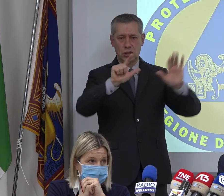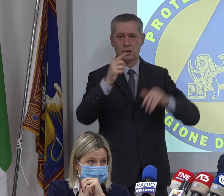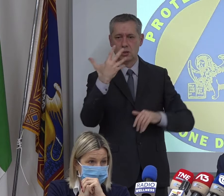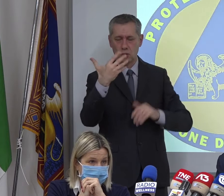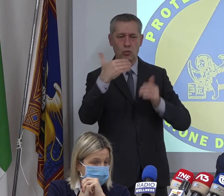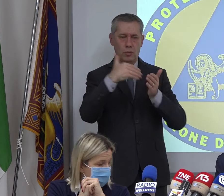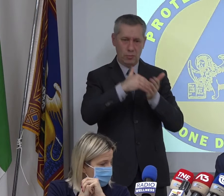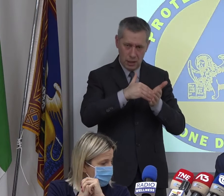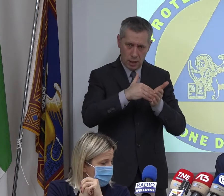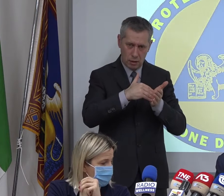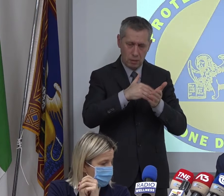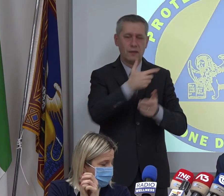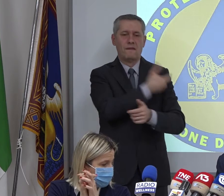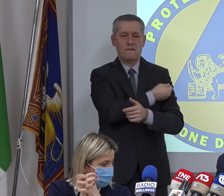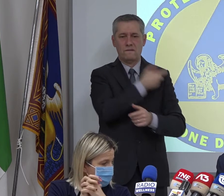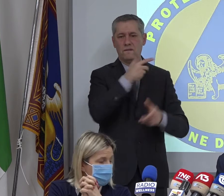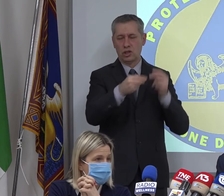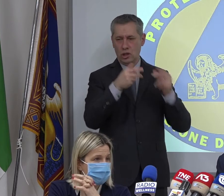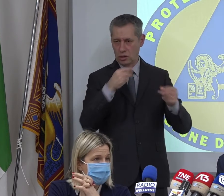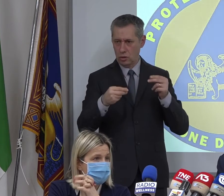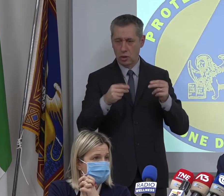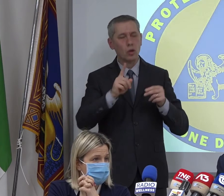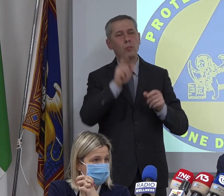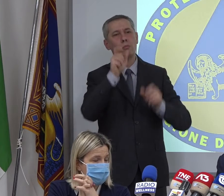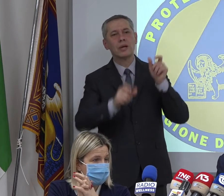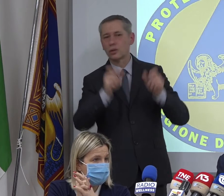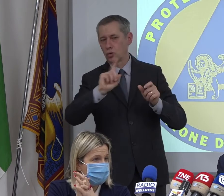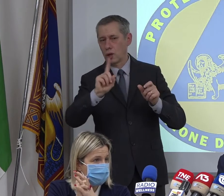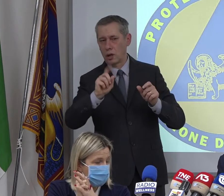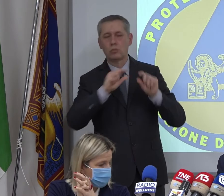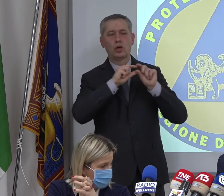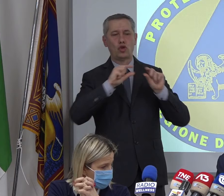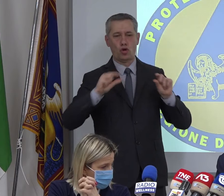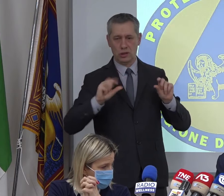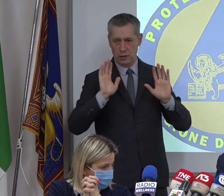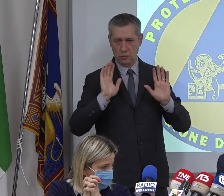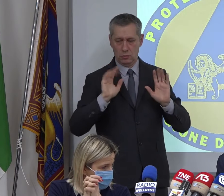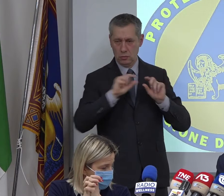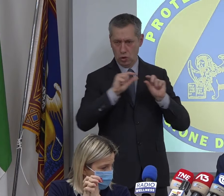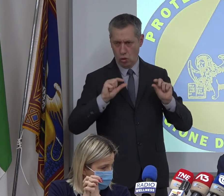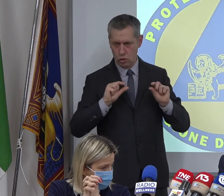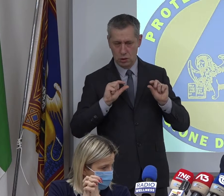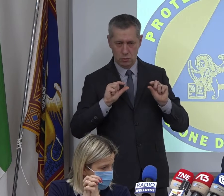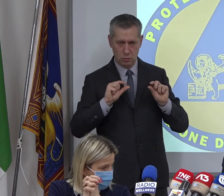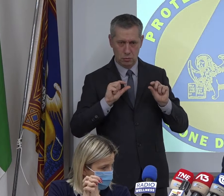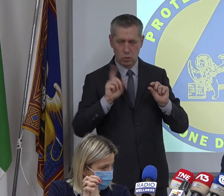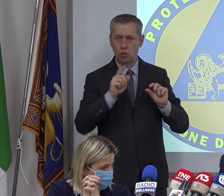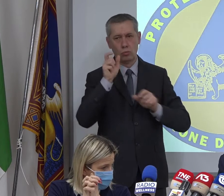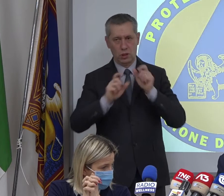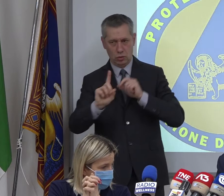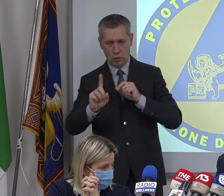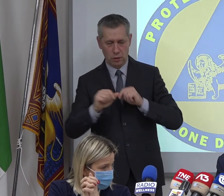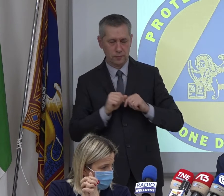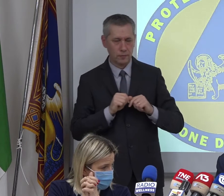375.000 vaccinazioni. Non parliamo di persone, parliamo di dosi somministrate. Questa è un'altra precisazione importante.